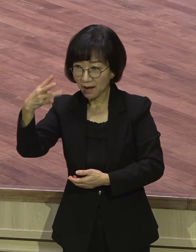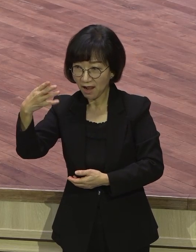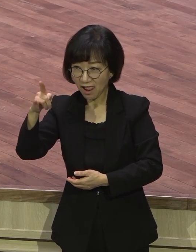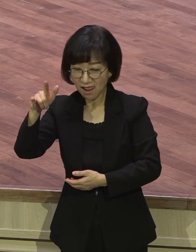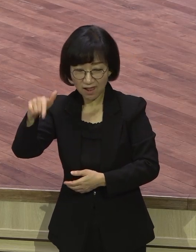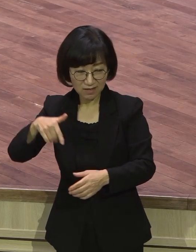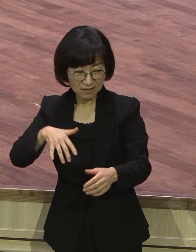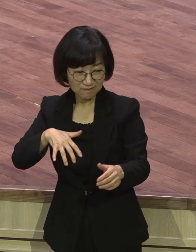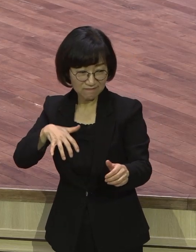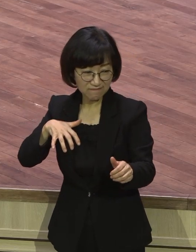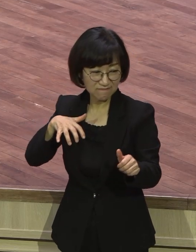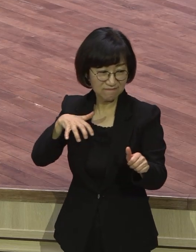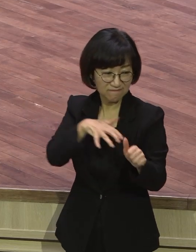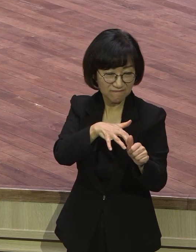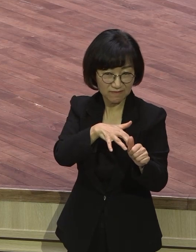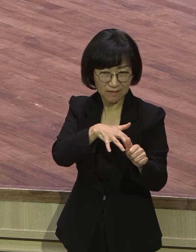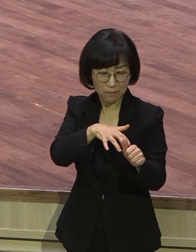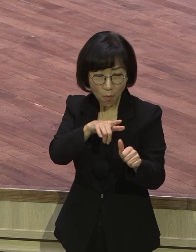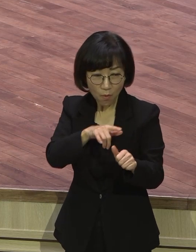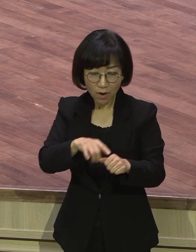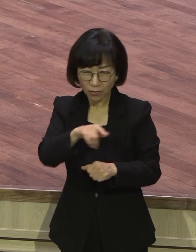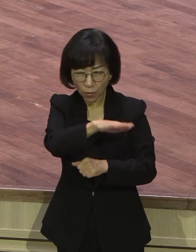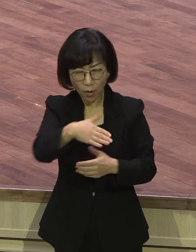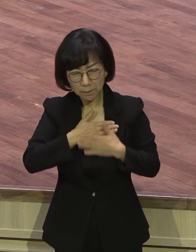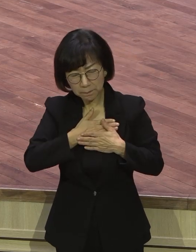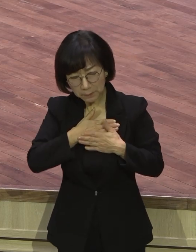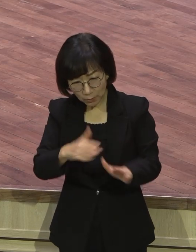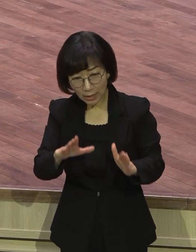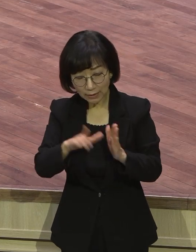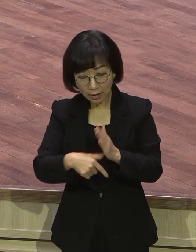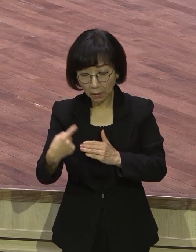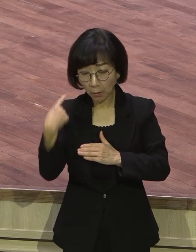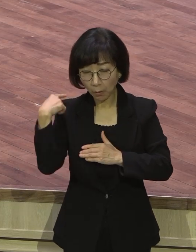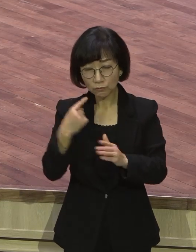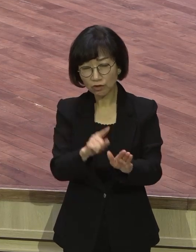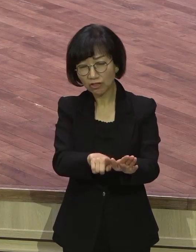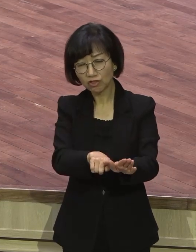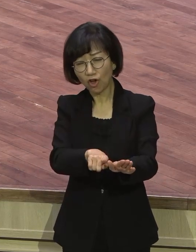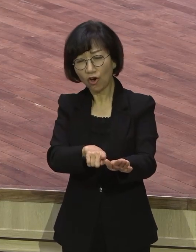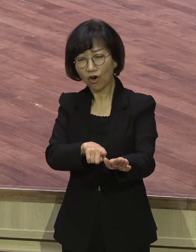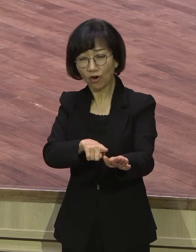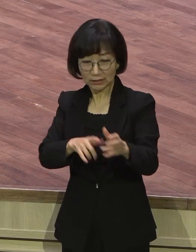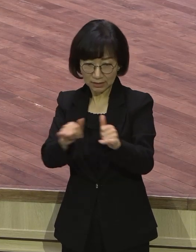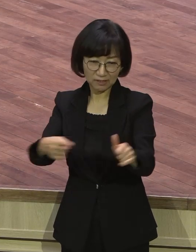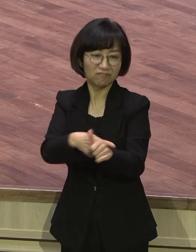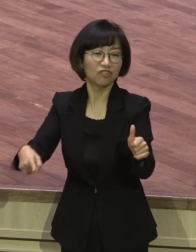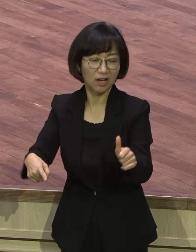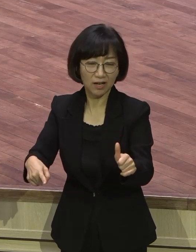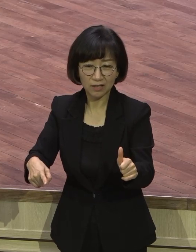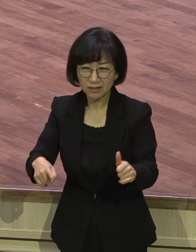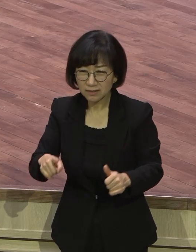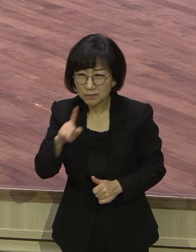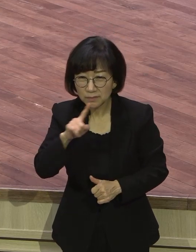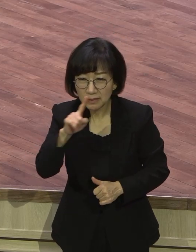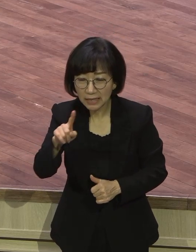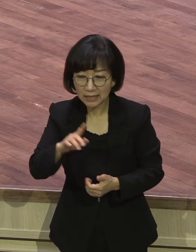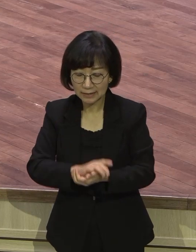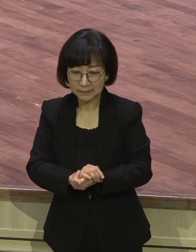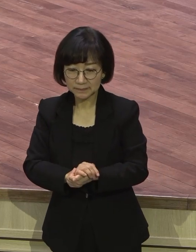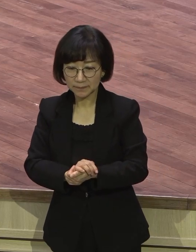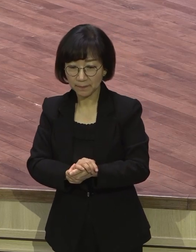있습니다 너가 피곤할 때 너 뒤에 떨어진 자들을 쳤고 영적으로 사단의